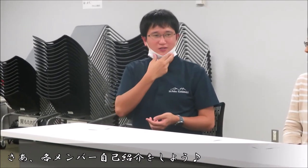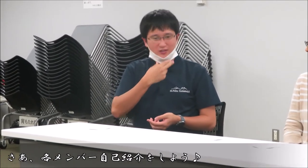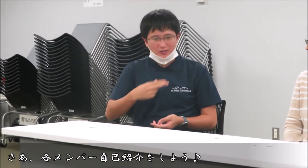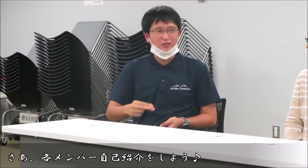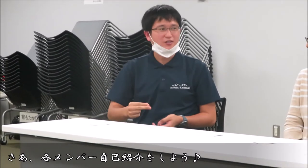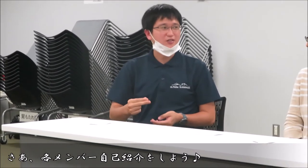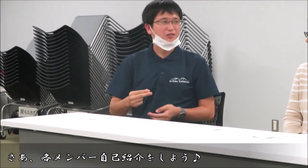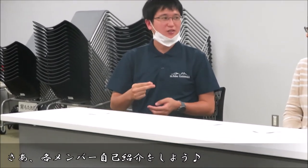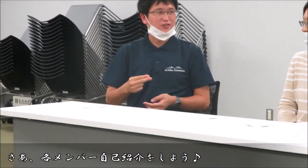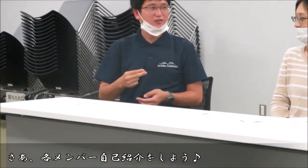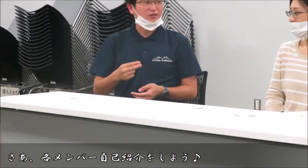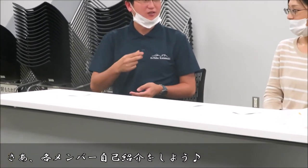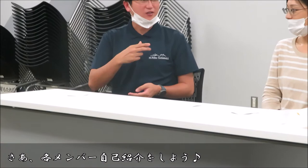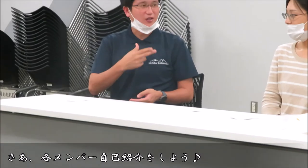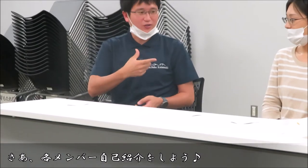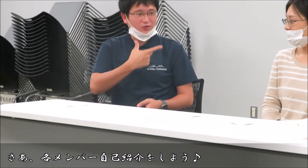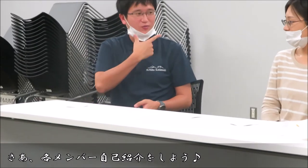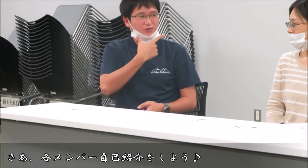きです。